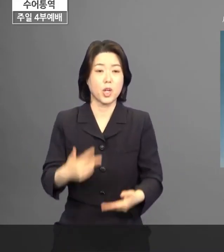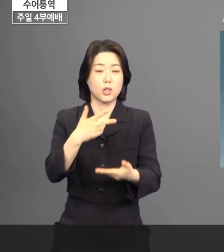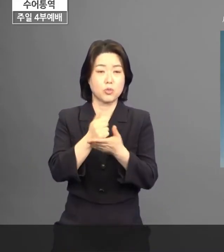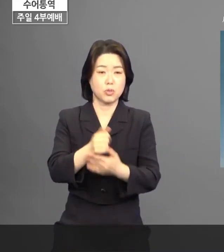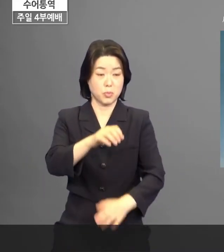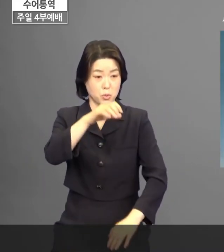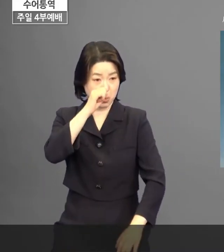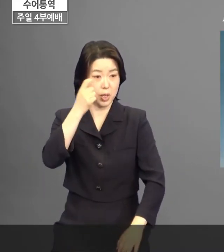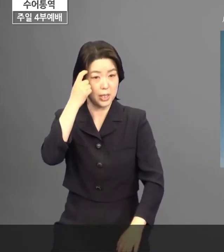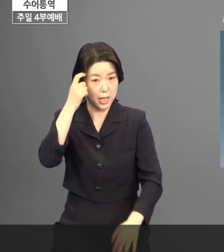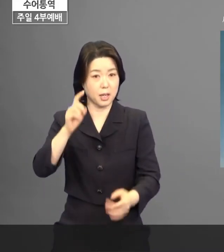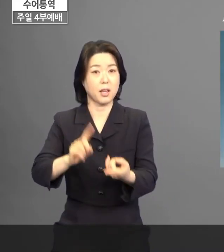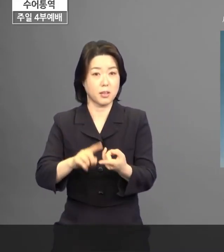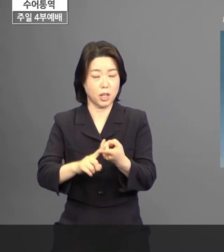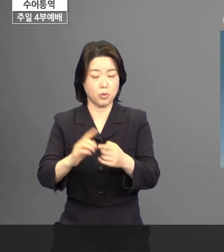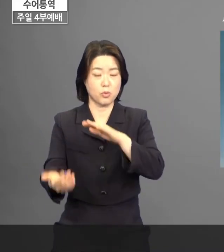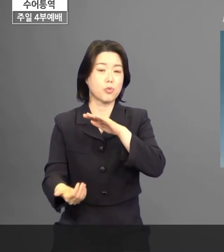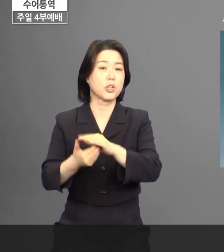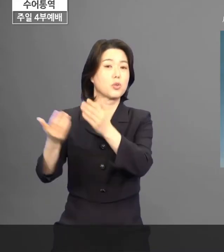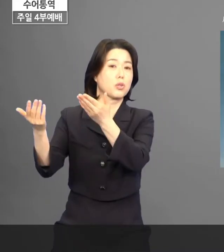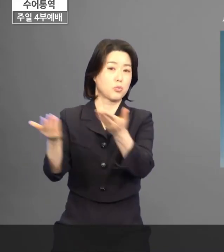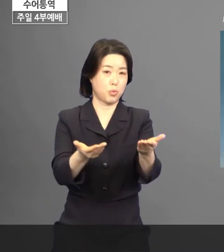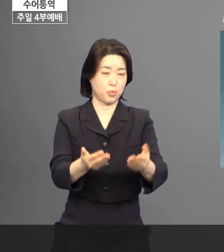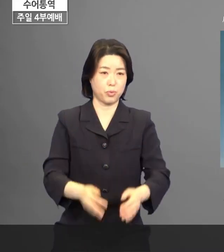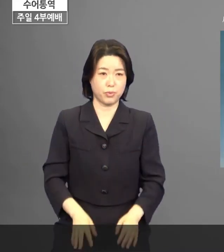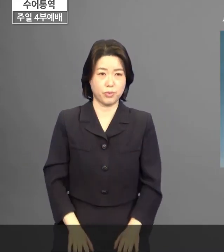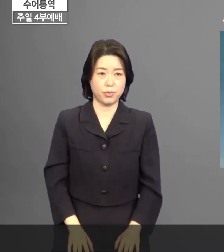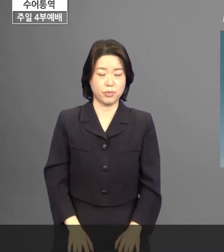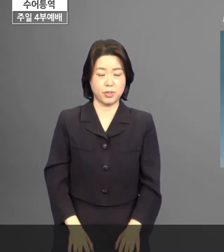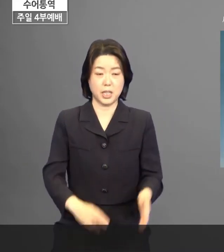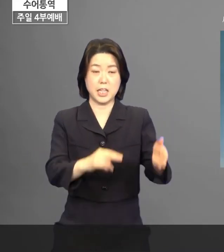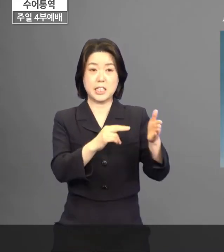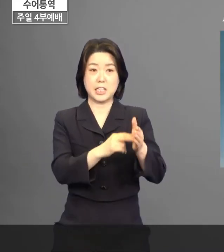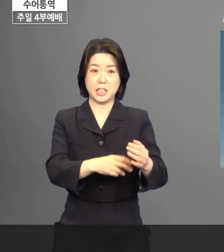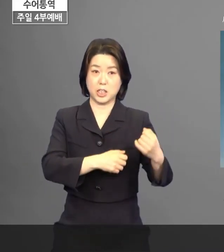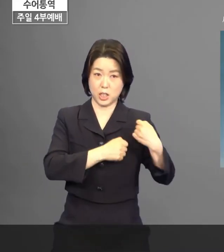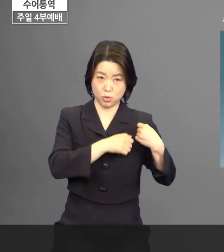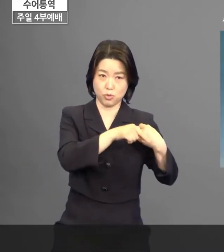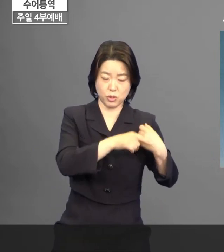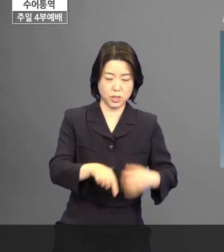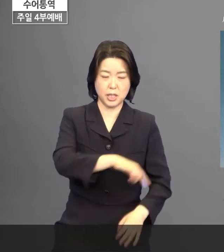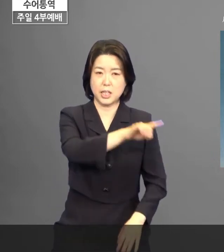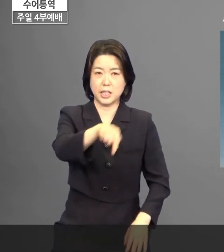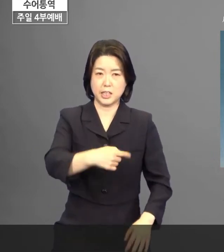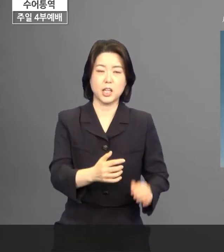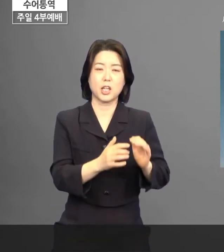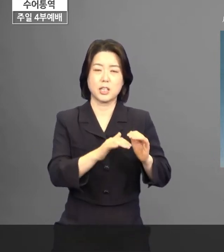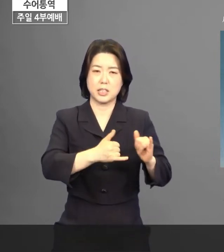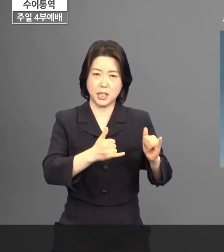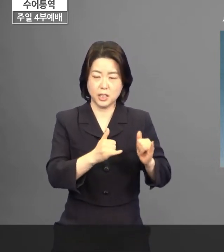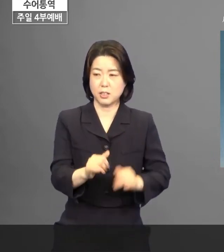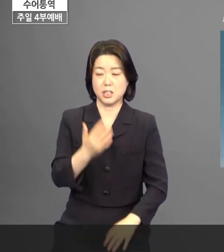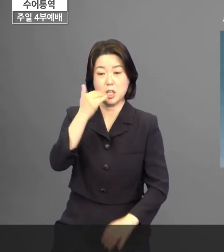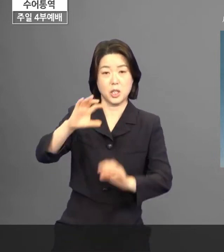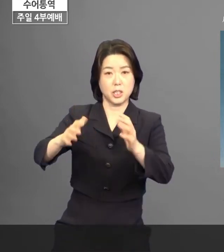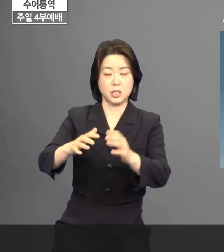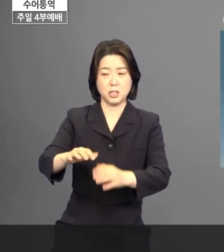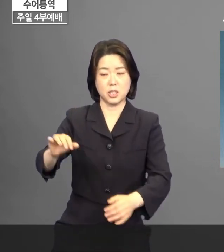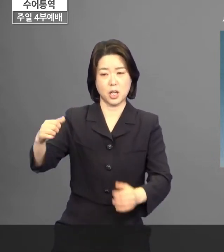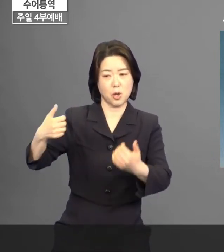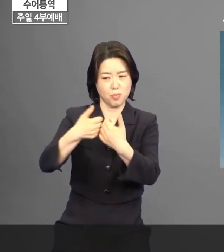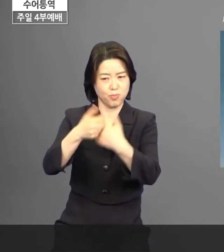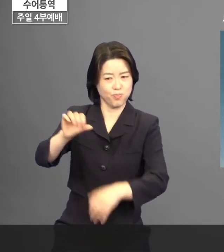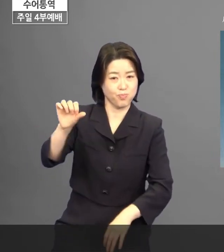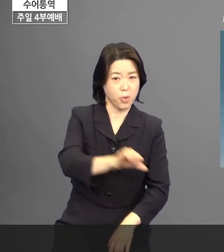주님께서 좋게 여기시는 대로 이루어 주실 것이다. 시리아 군인들은 자기들이 이스라엘에게 패한 것을